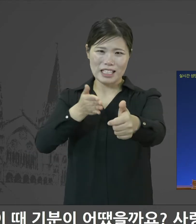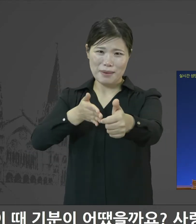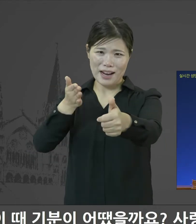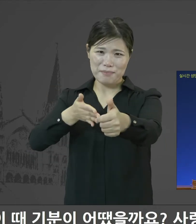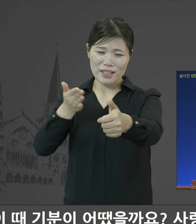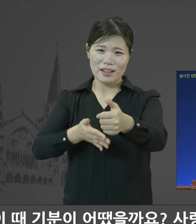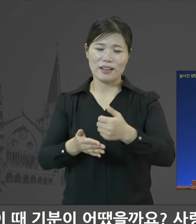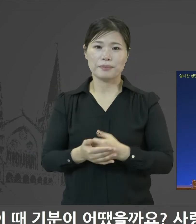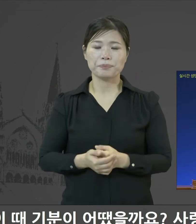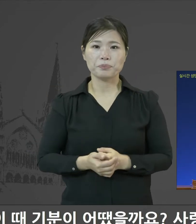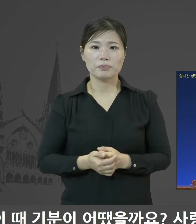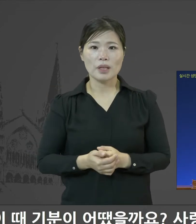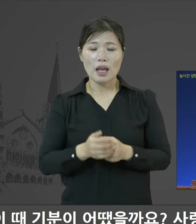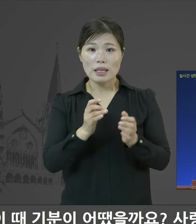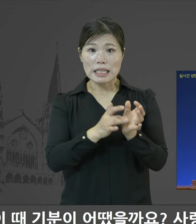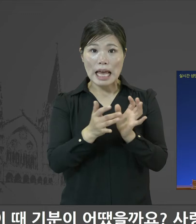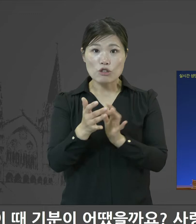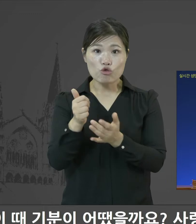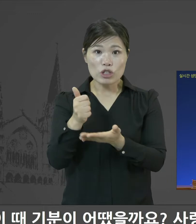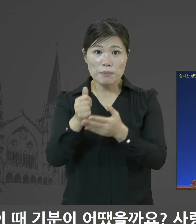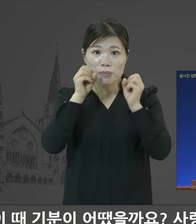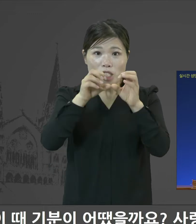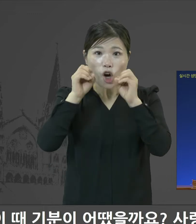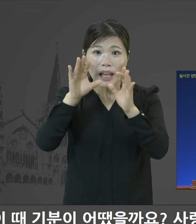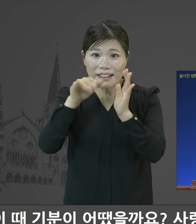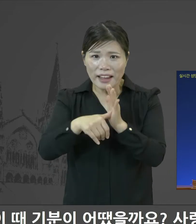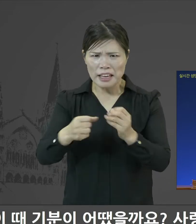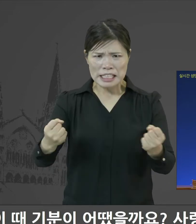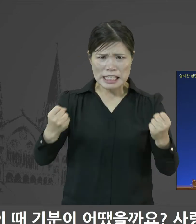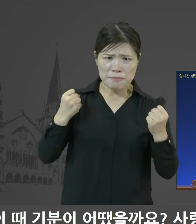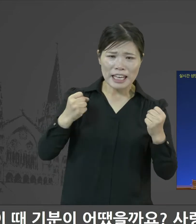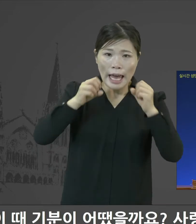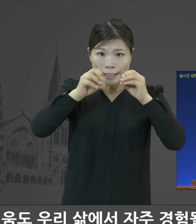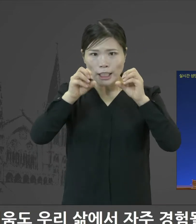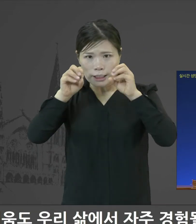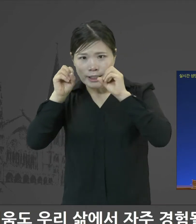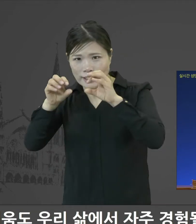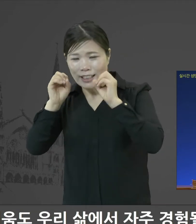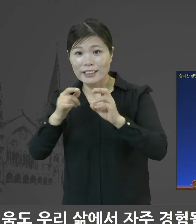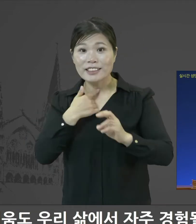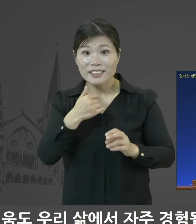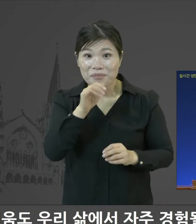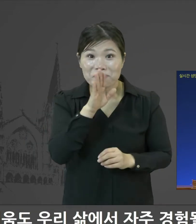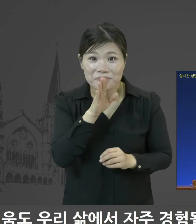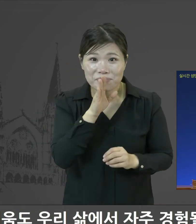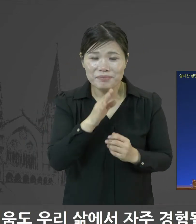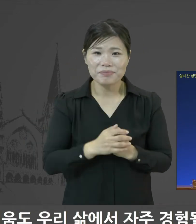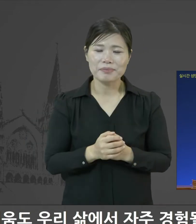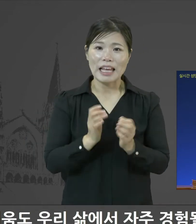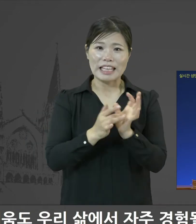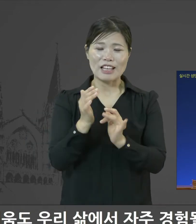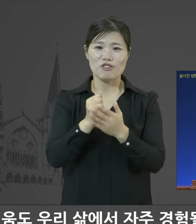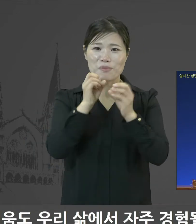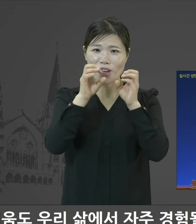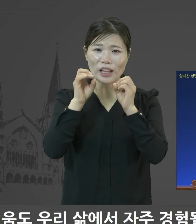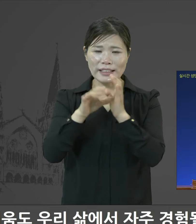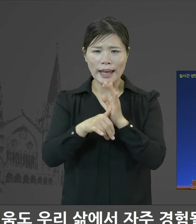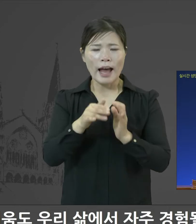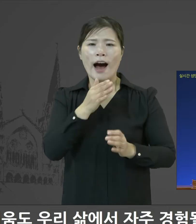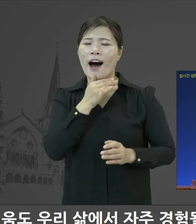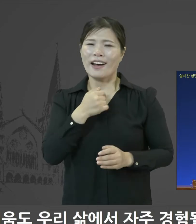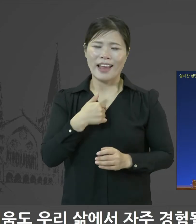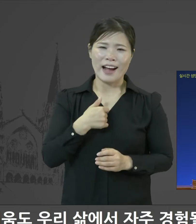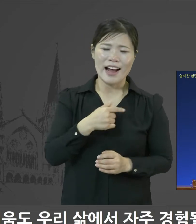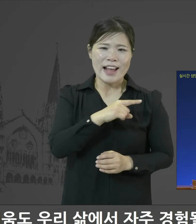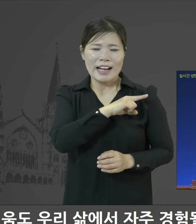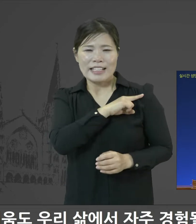축원합니다. 여러분, 예수 전할 때요, 힘날 때 있지 않습니까? 예수님 막 전하다 보면 야, 이게 정말 내가 인생에 제일